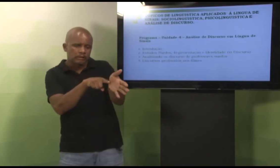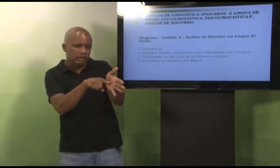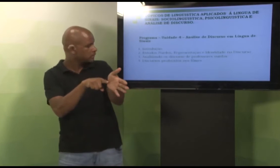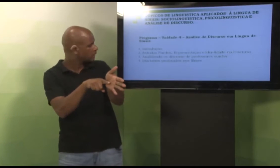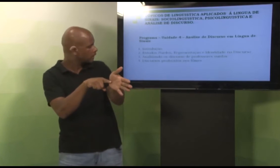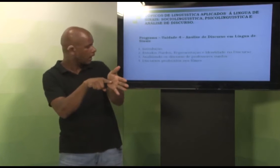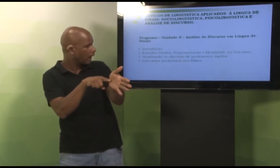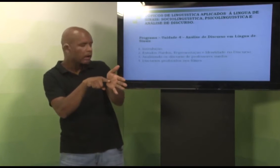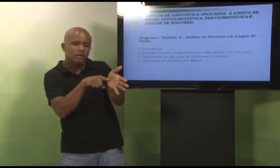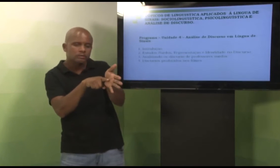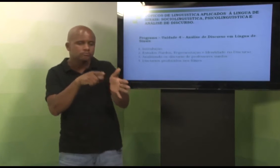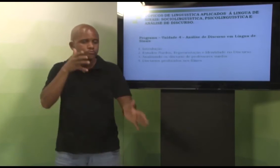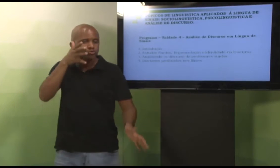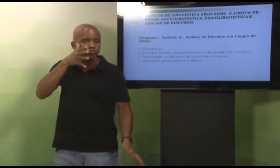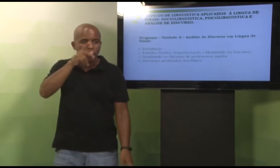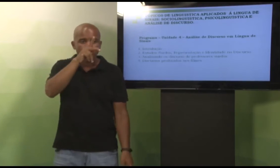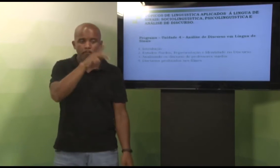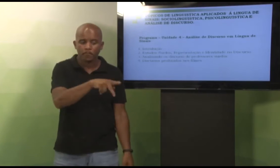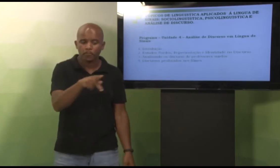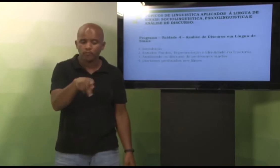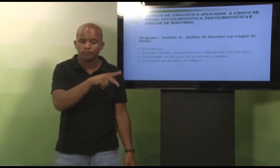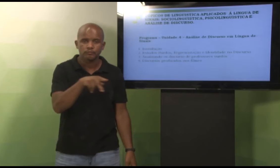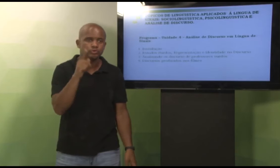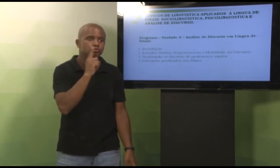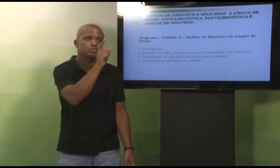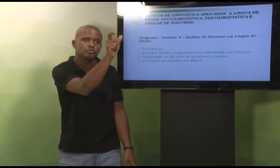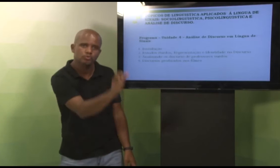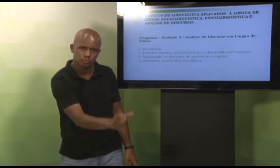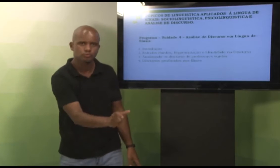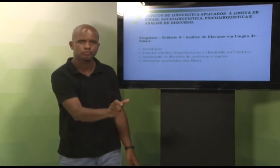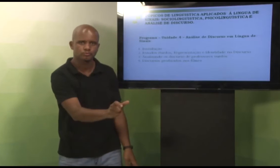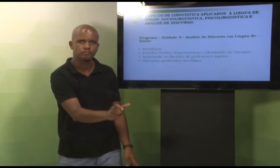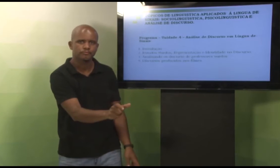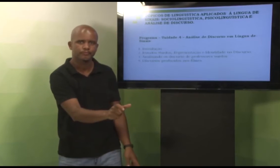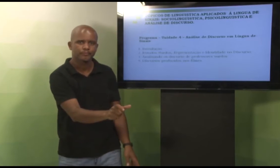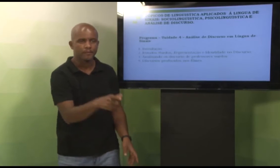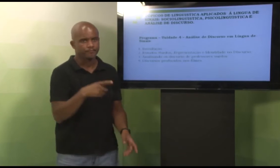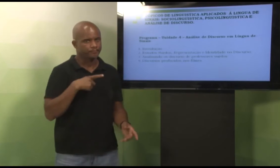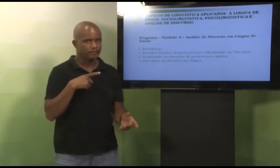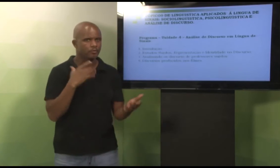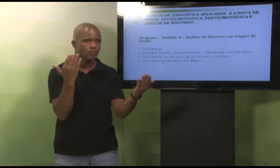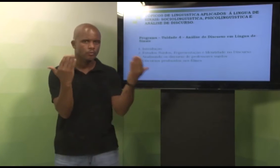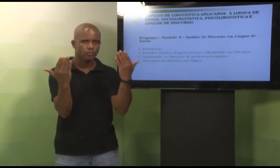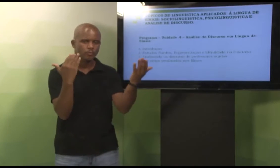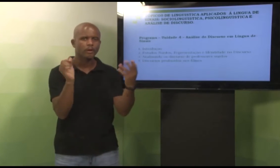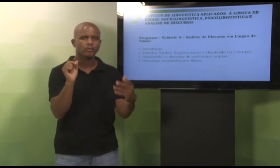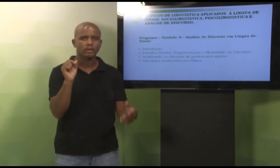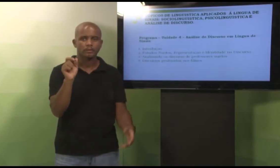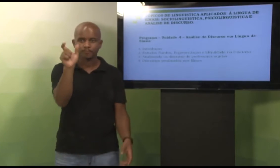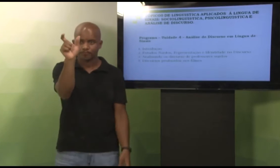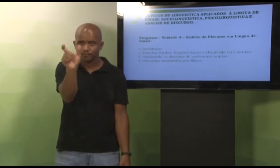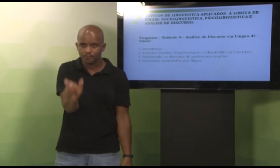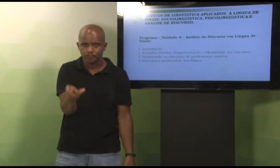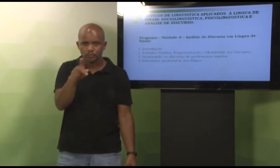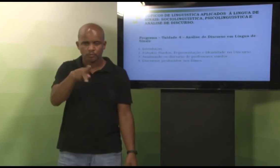Também falaremos sobre a análise do discurso relacionados a professores surdos. Vamos fazer uma